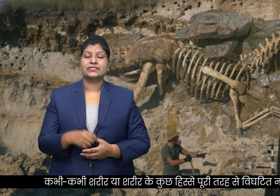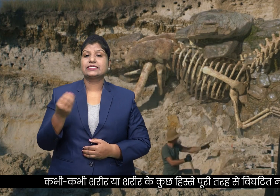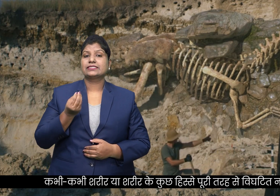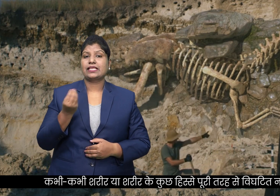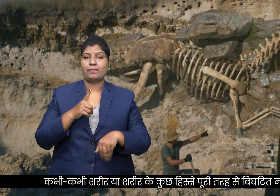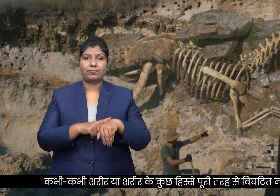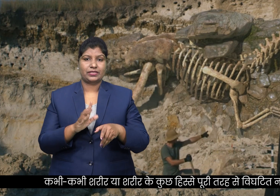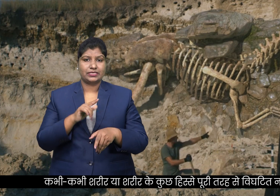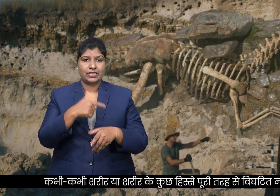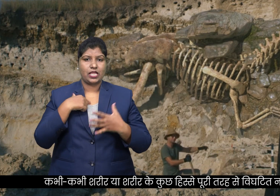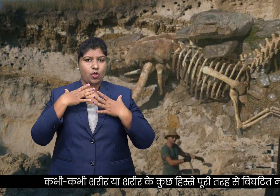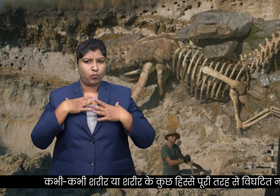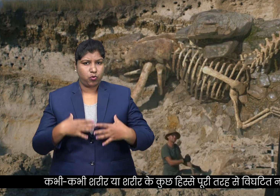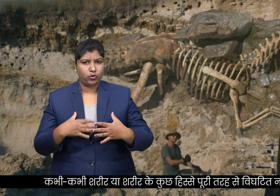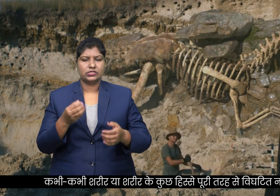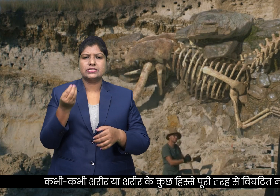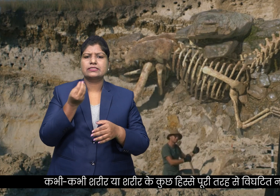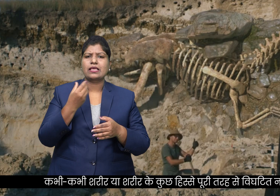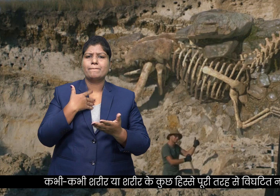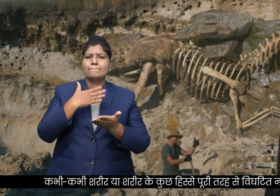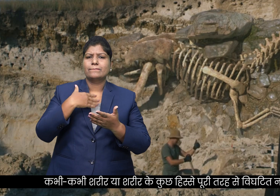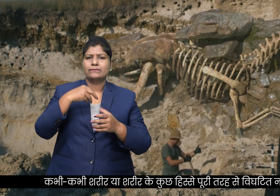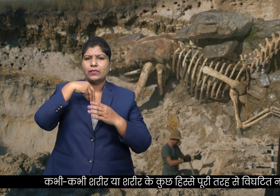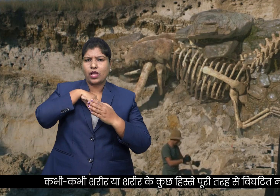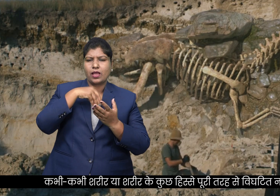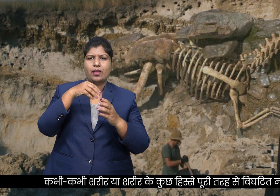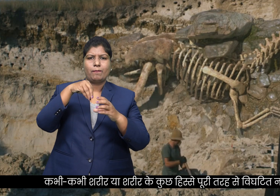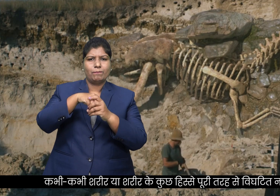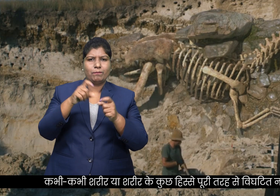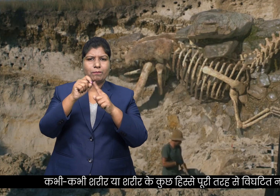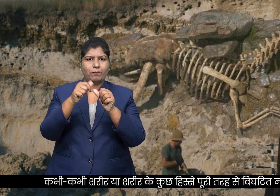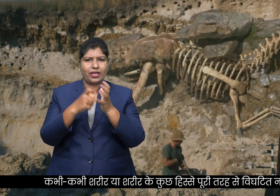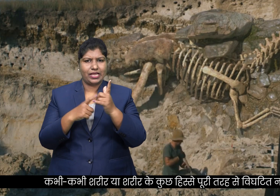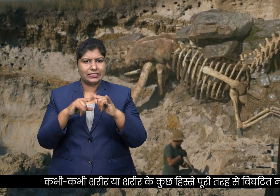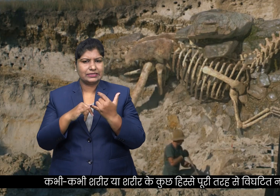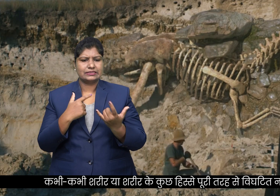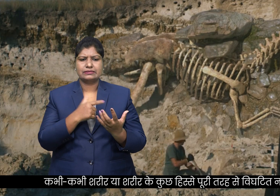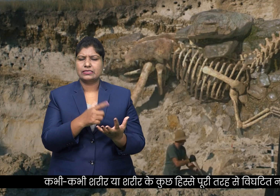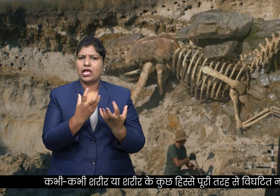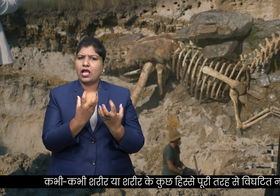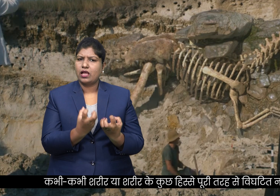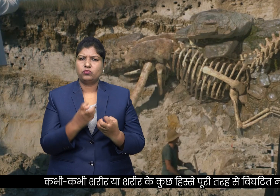कभी-कभी शरीर या शरीर के कुछ हिस्से पूरी तरह से विघटित नहीं होते हैं।